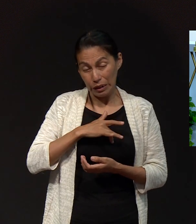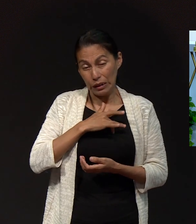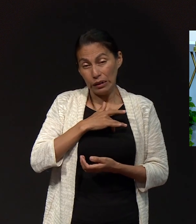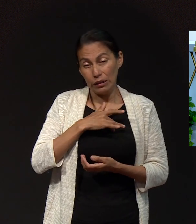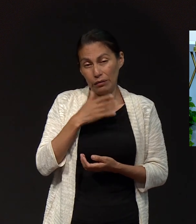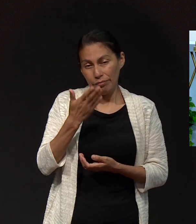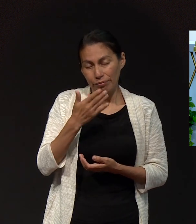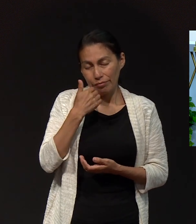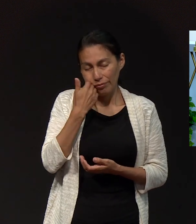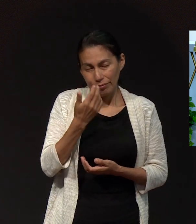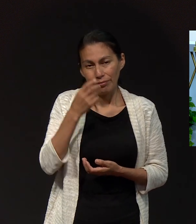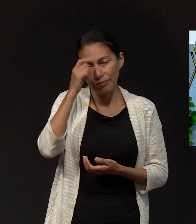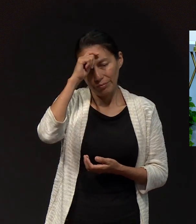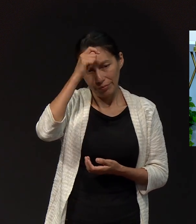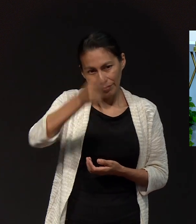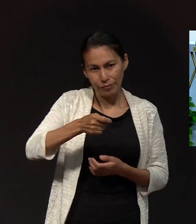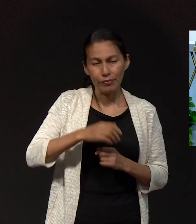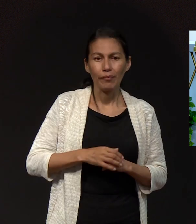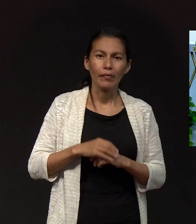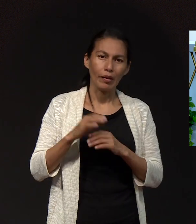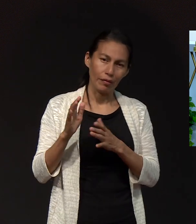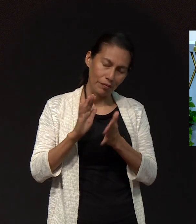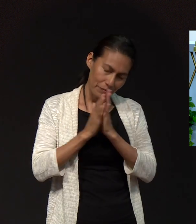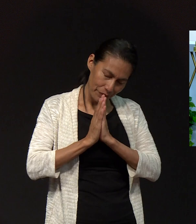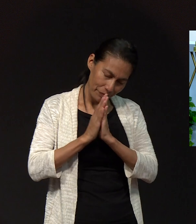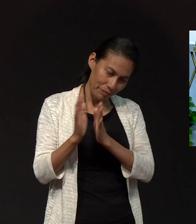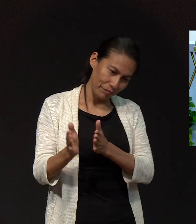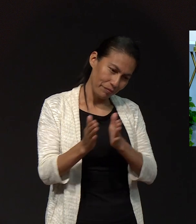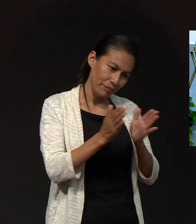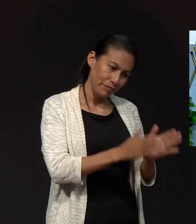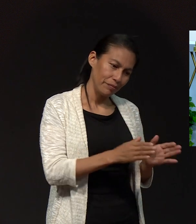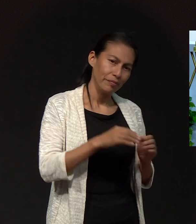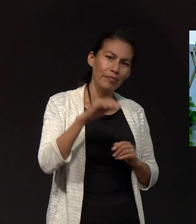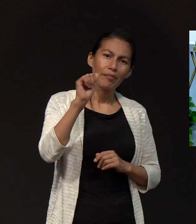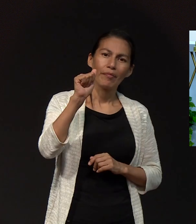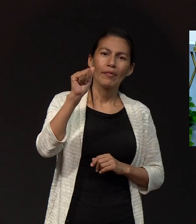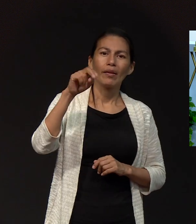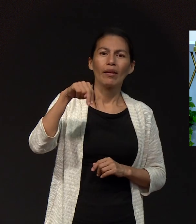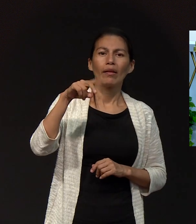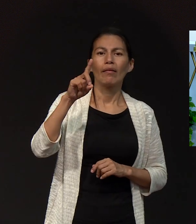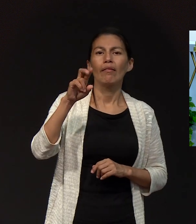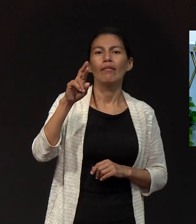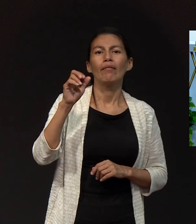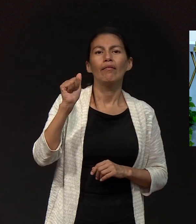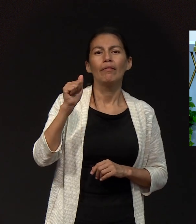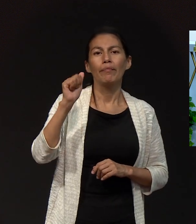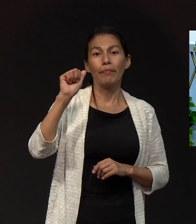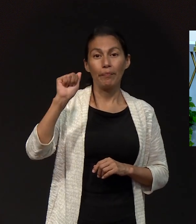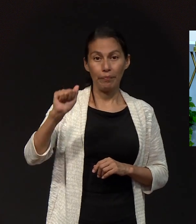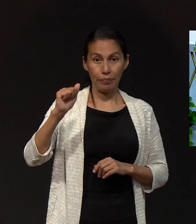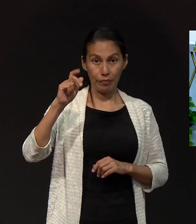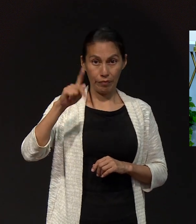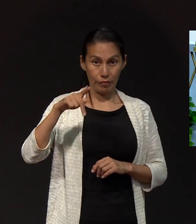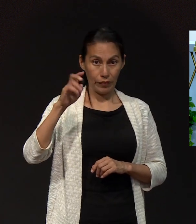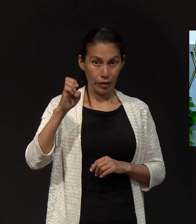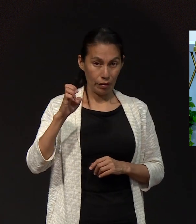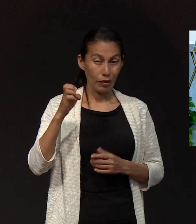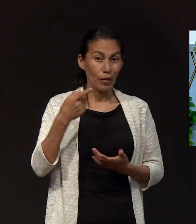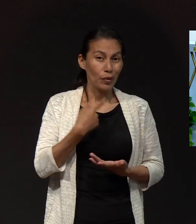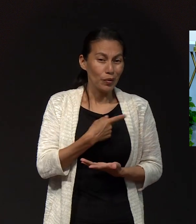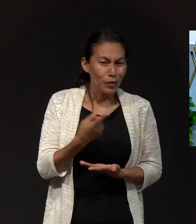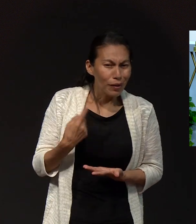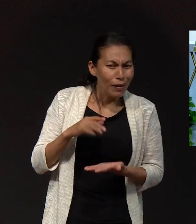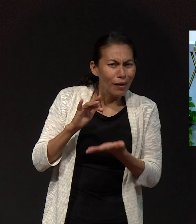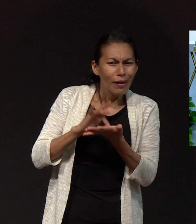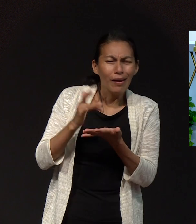deseo De sus corazones Amén Andrea Aque Buenas noches Estamos agradecidas Porque